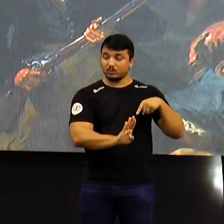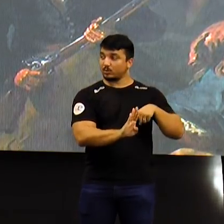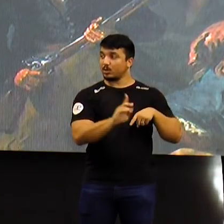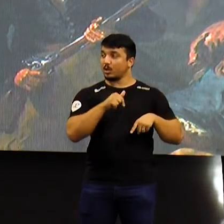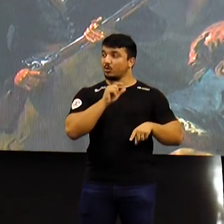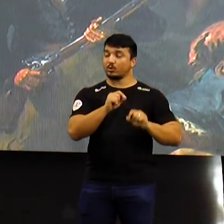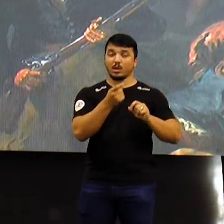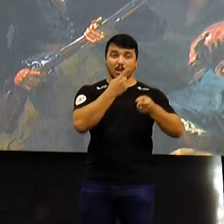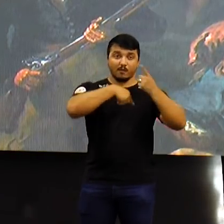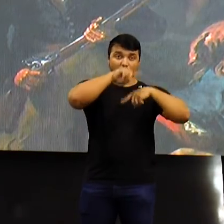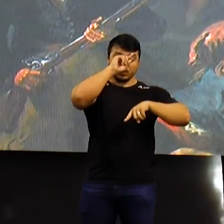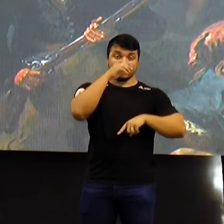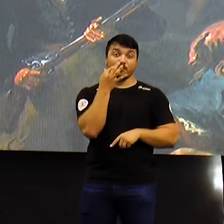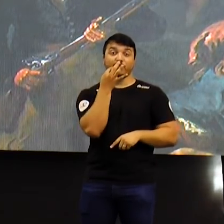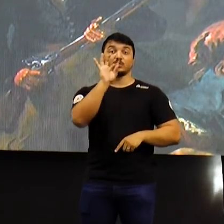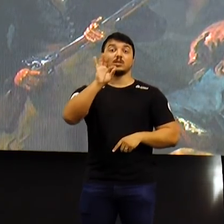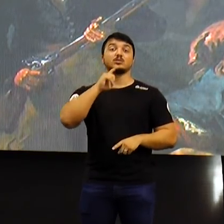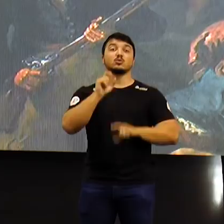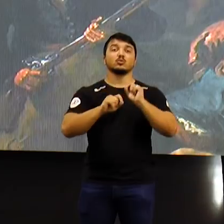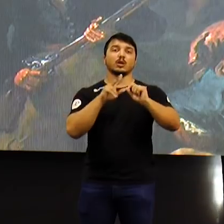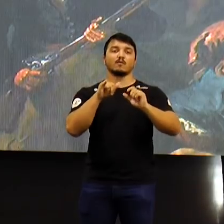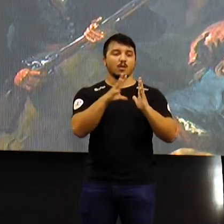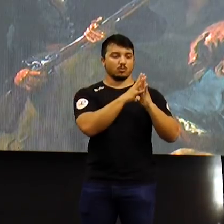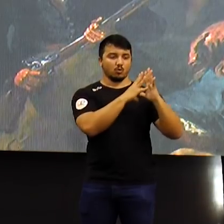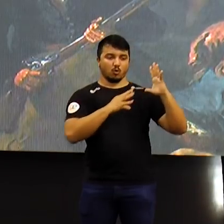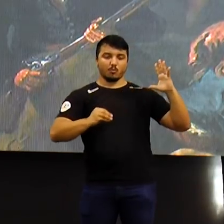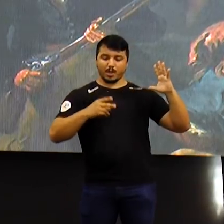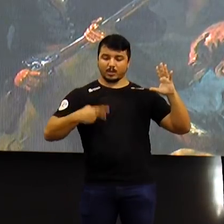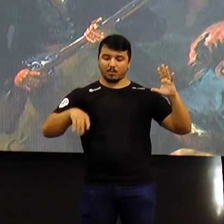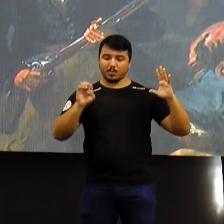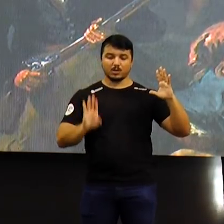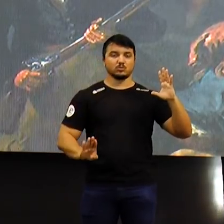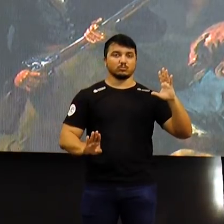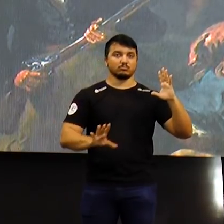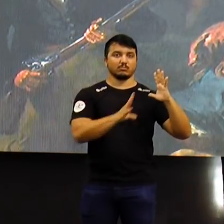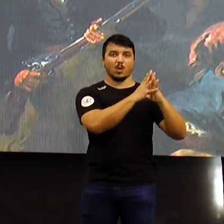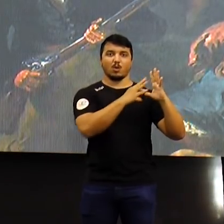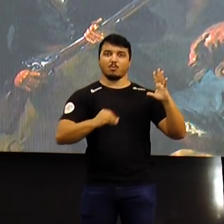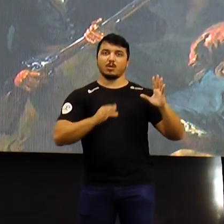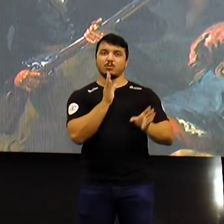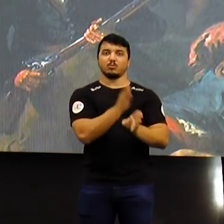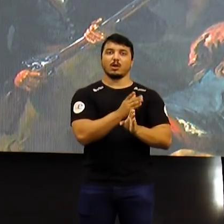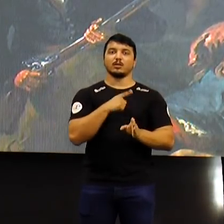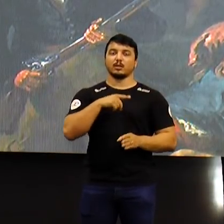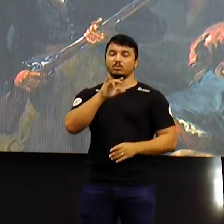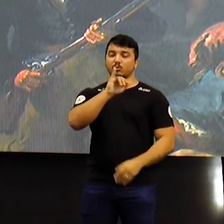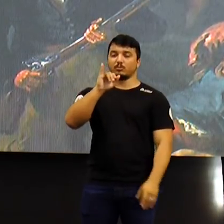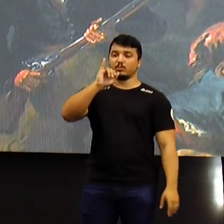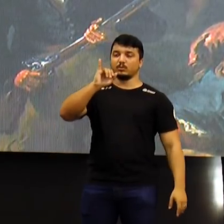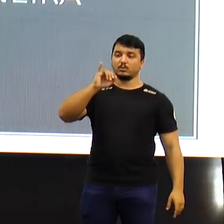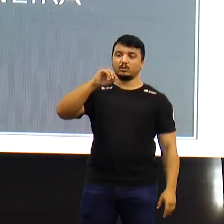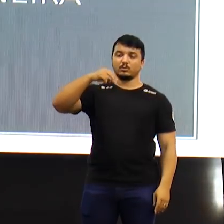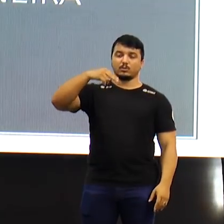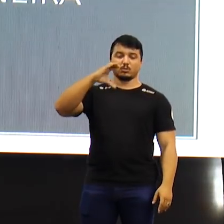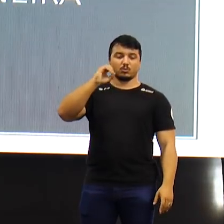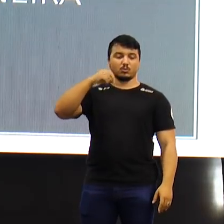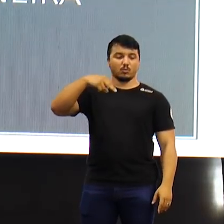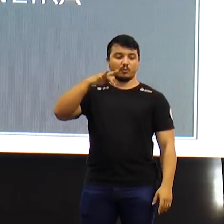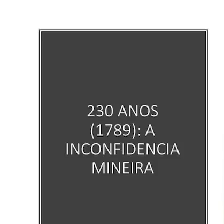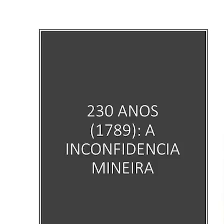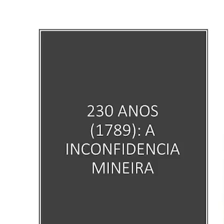essa Revolução Francesa, ela será copiada, exatamente com a Inconfidência Mineira.